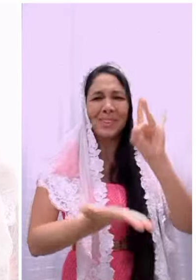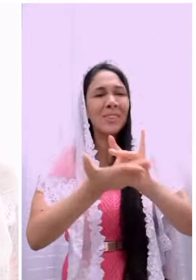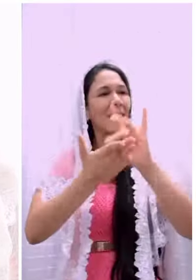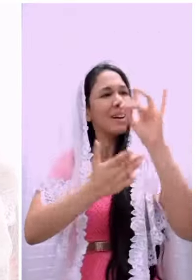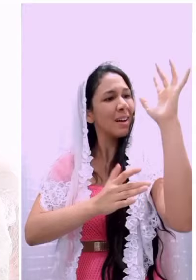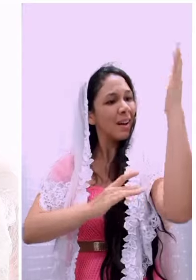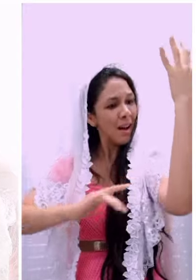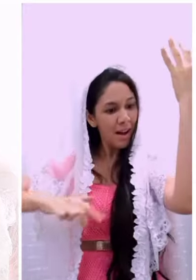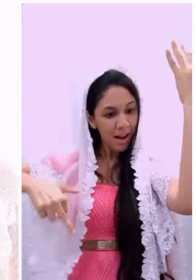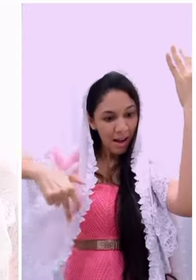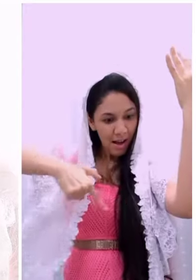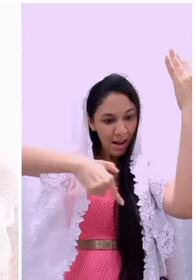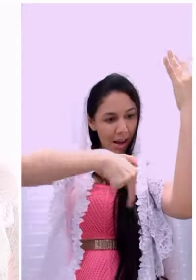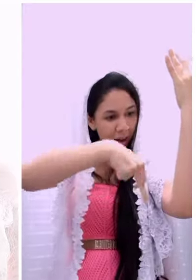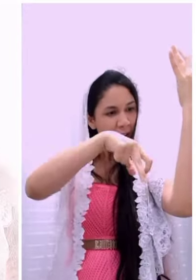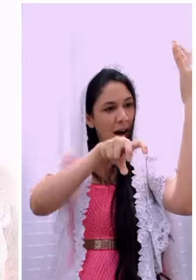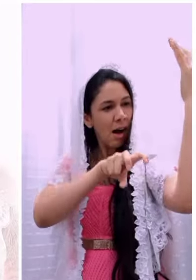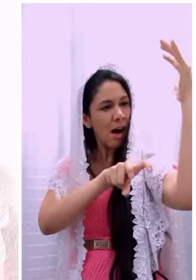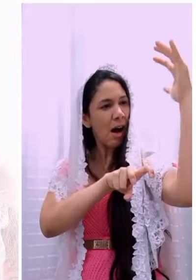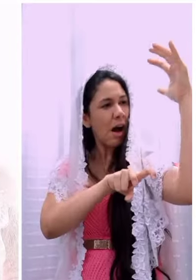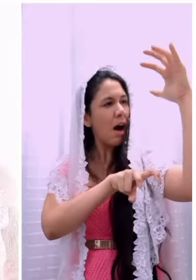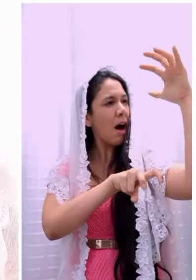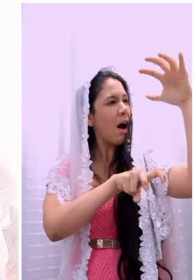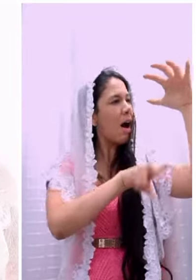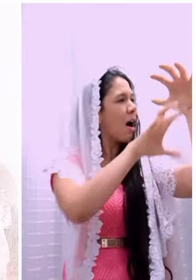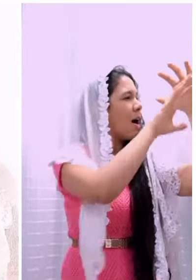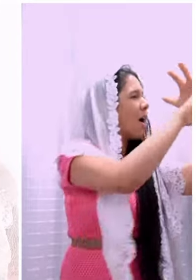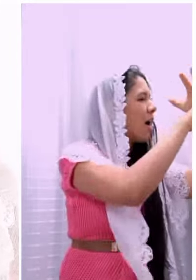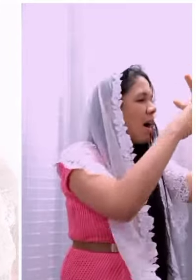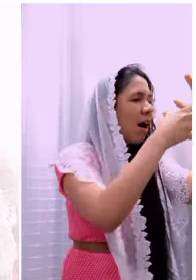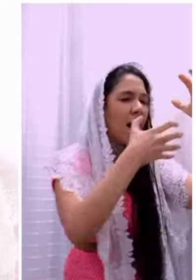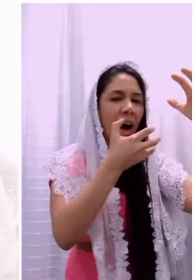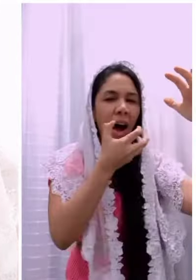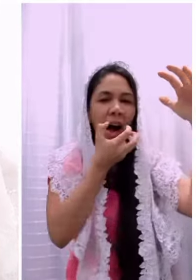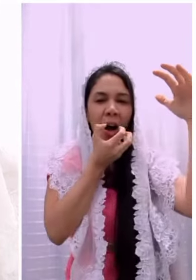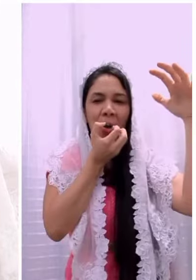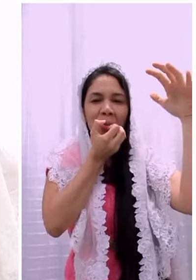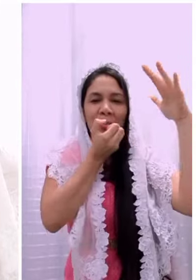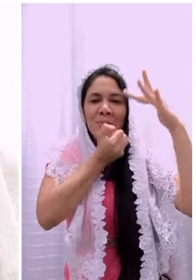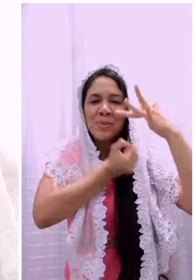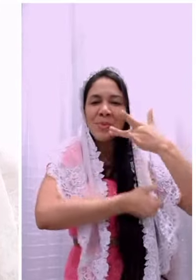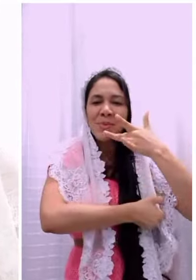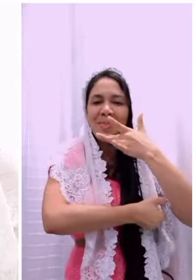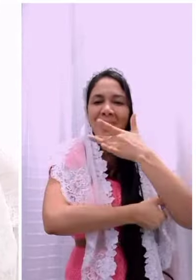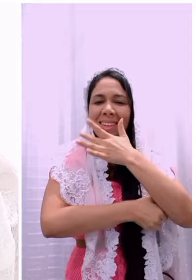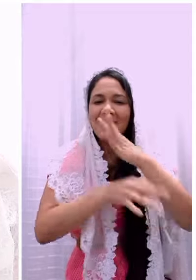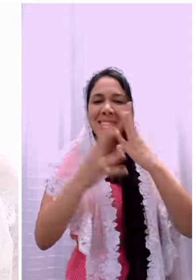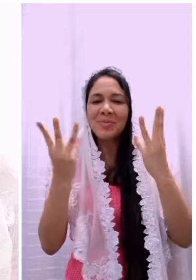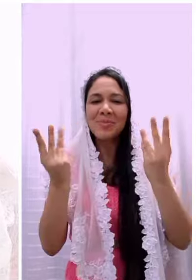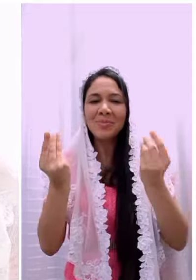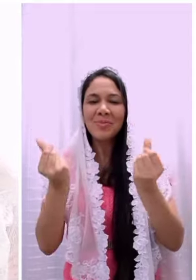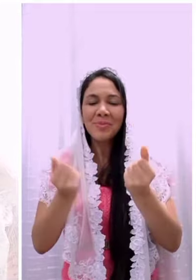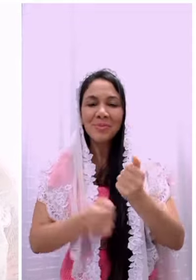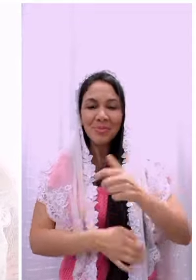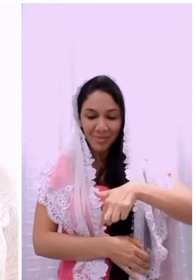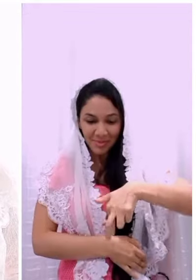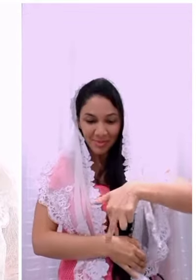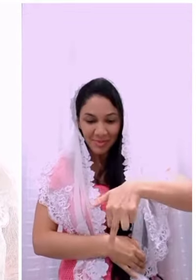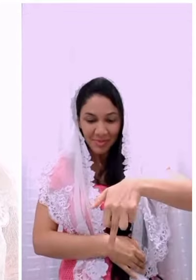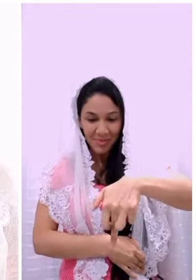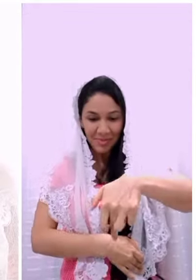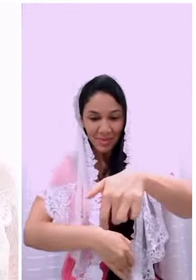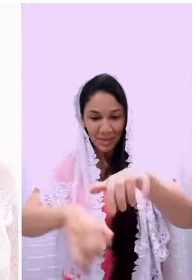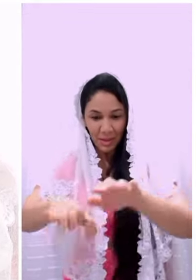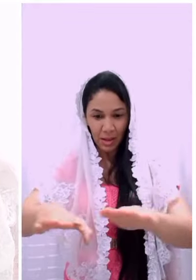assento. O seu fruto é doce ao meu paladar. Levou-me à sala do banquete, e o seu